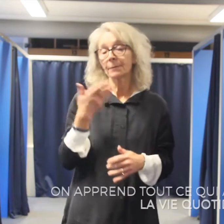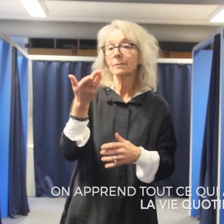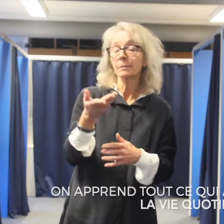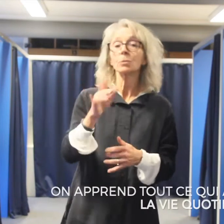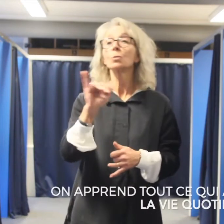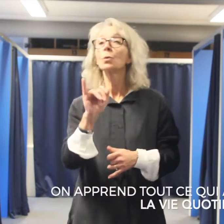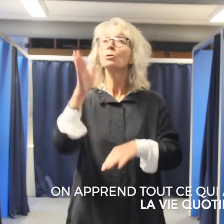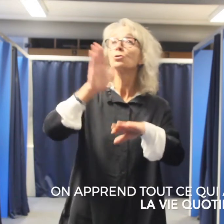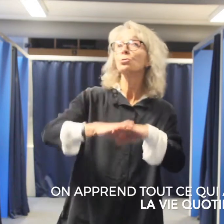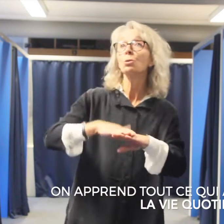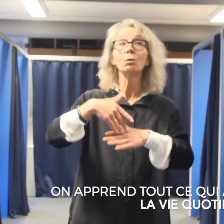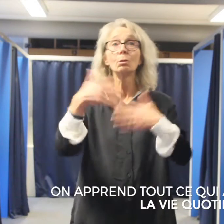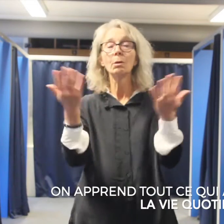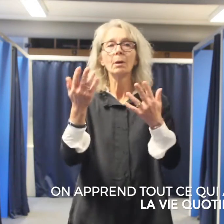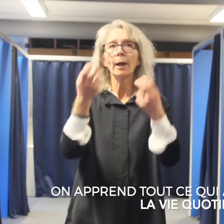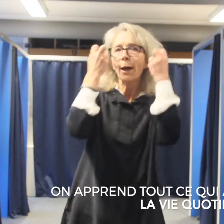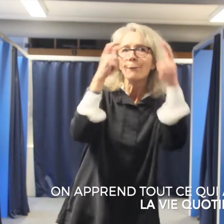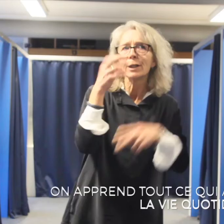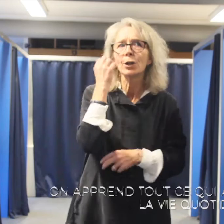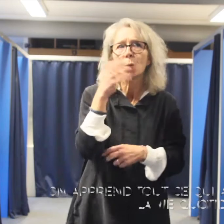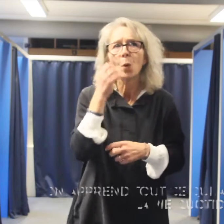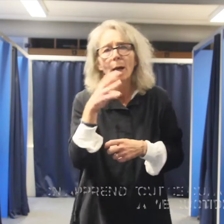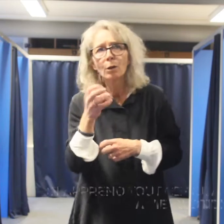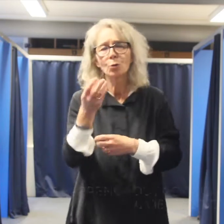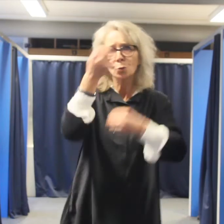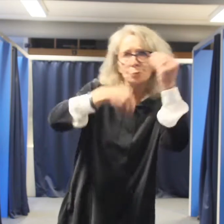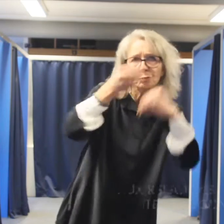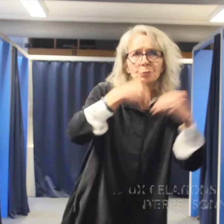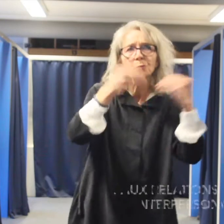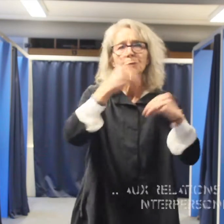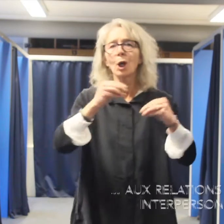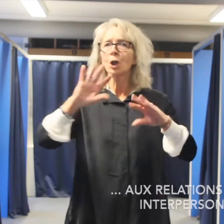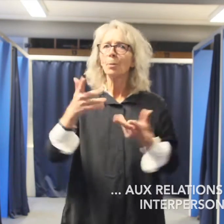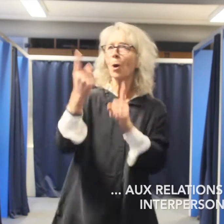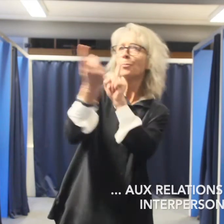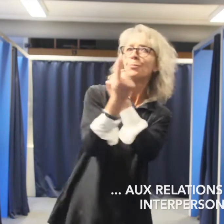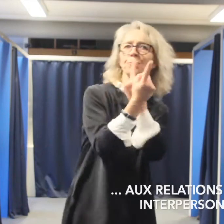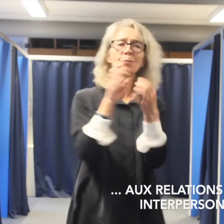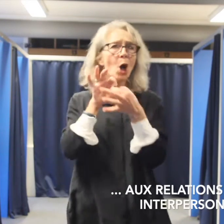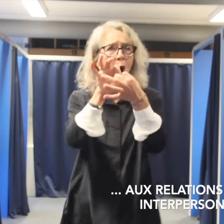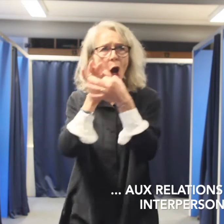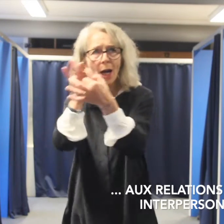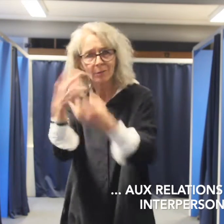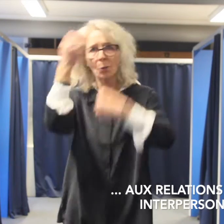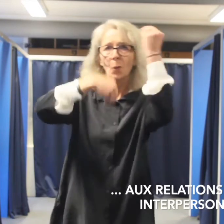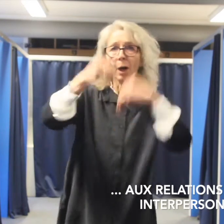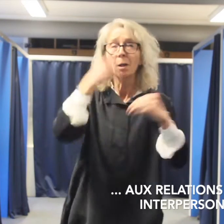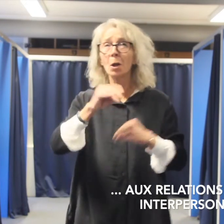a trait à la vie quotidienne, aux relations interpersonnelles, aux valeurs, aux croyances,